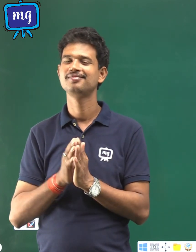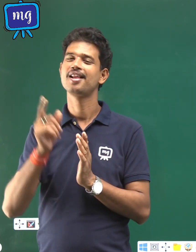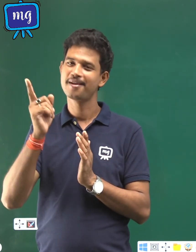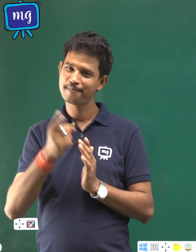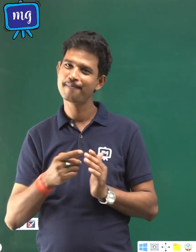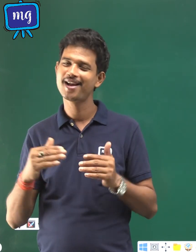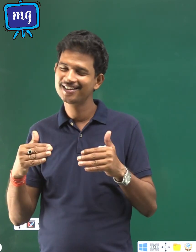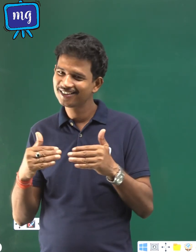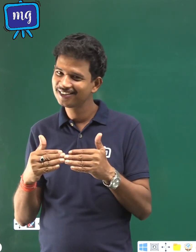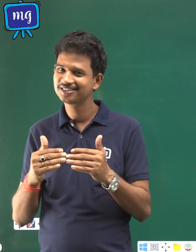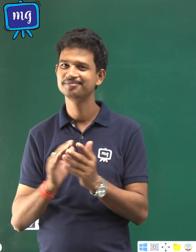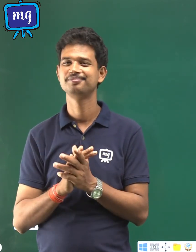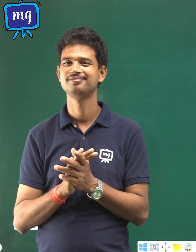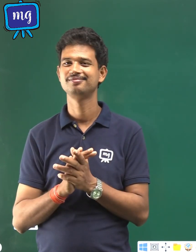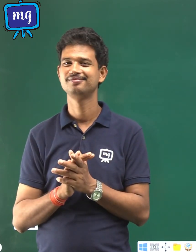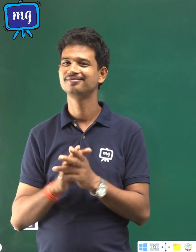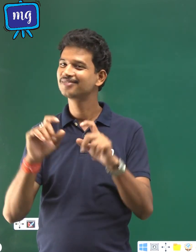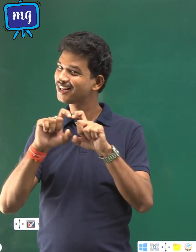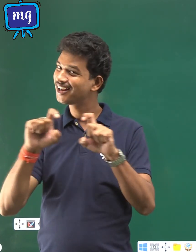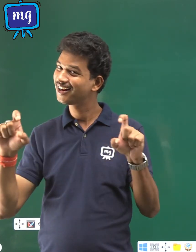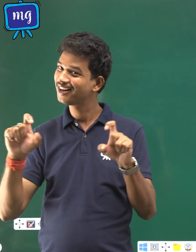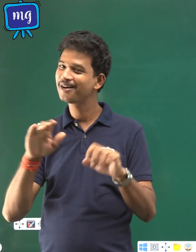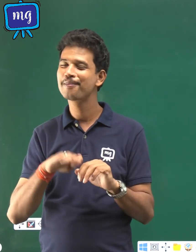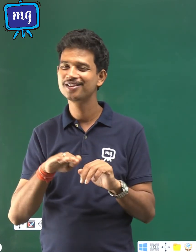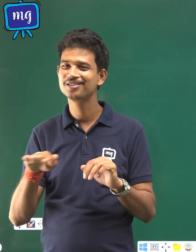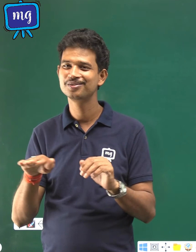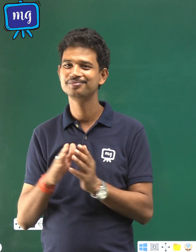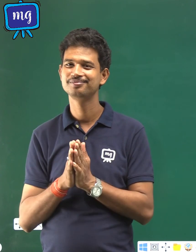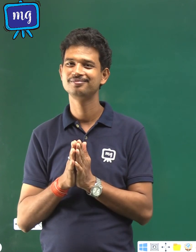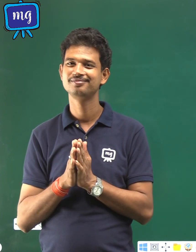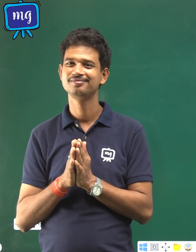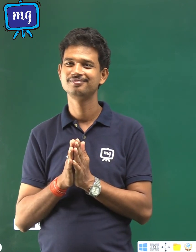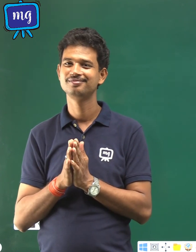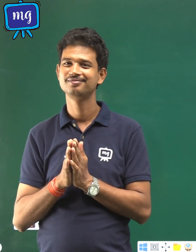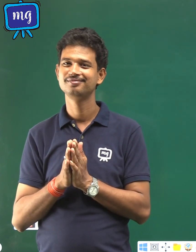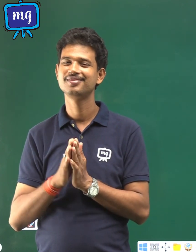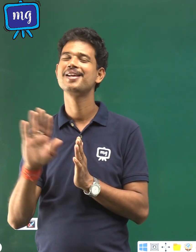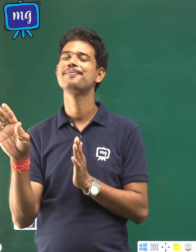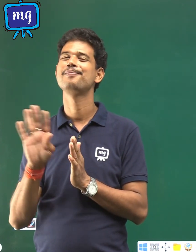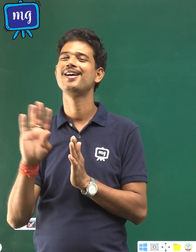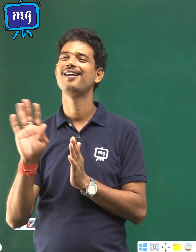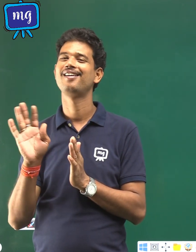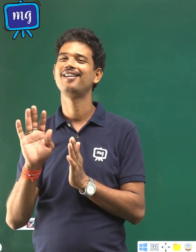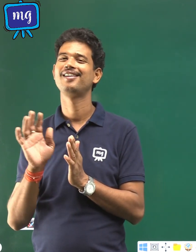मैच करेंगे। क्लियर चिल्ड्रंस? बाय।